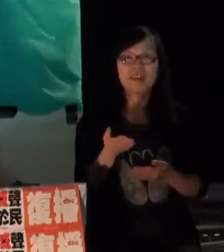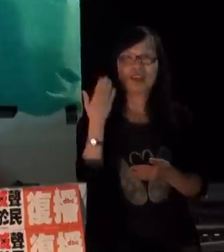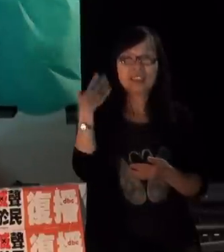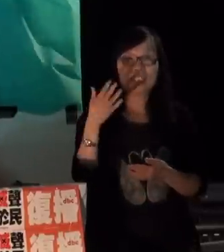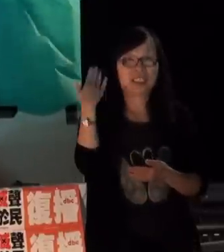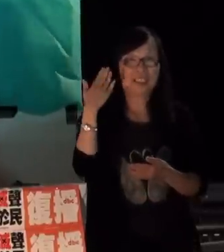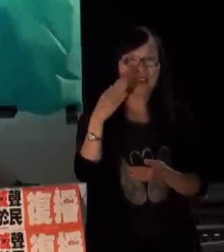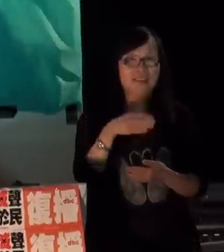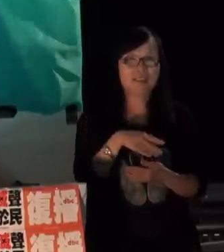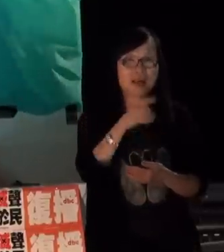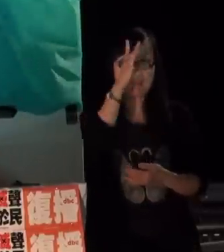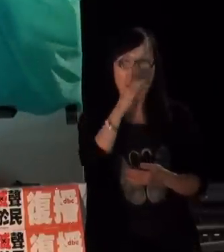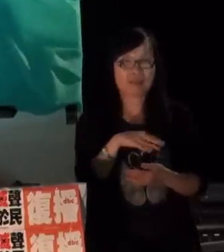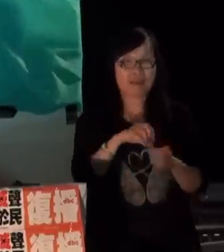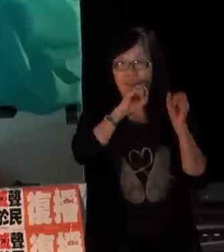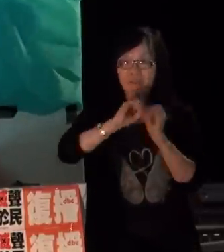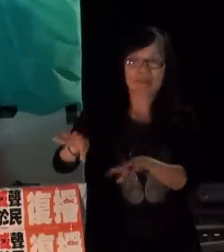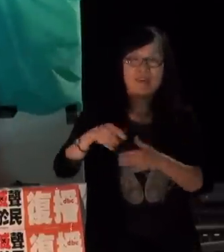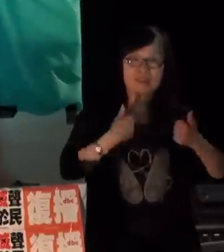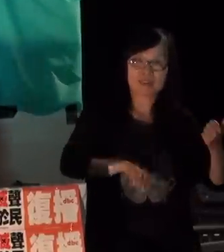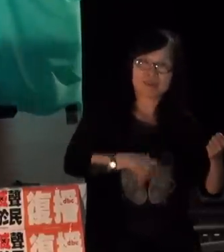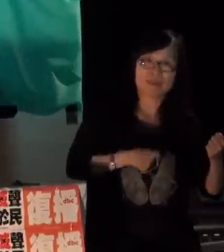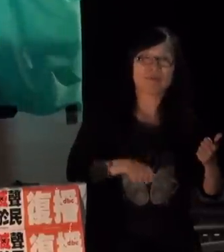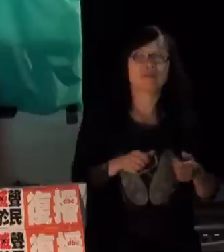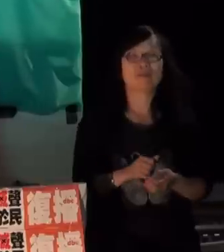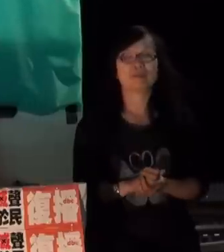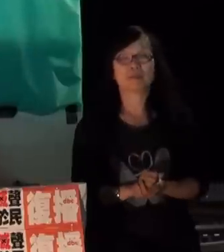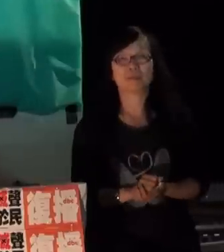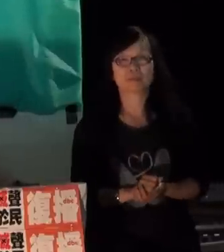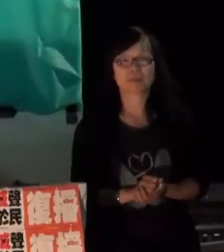啦嗰陣時，我學都學霆鋒啦，幾時 買？咁所以個問題係